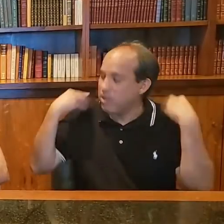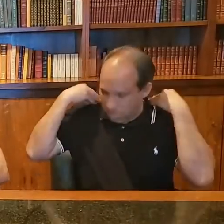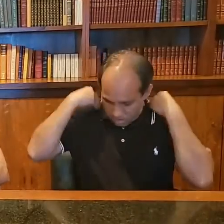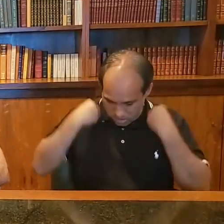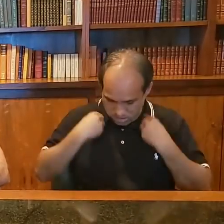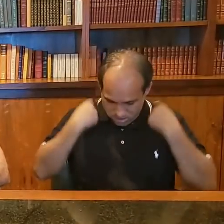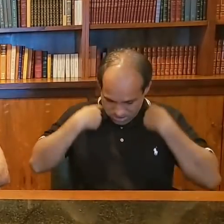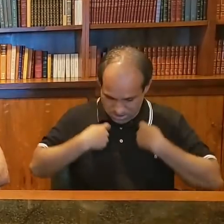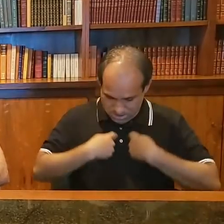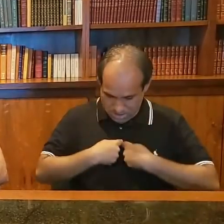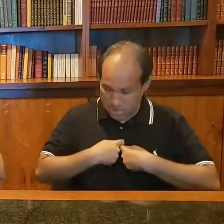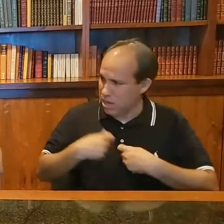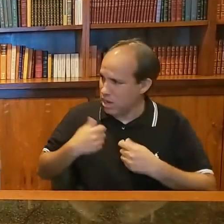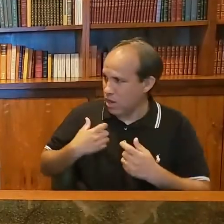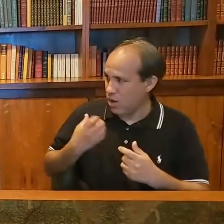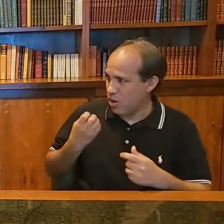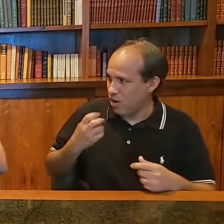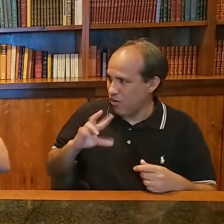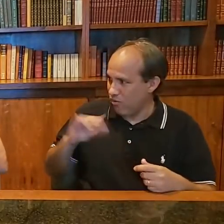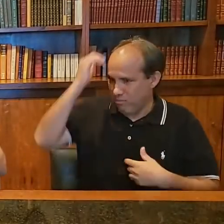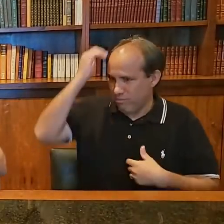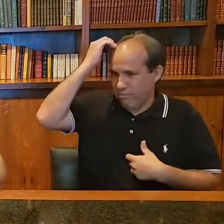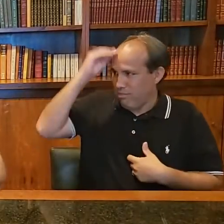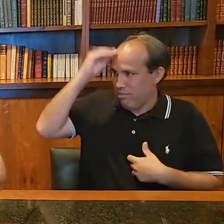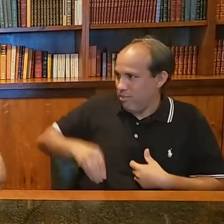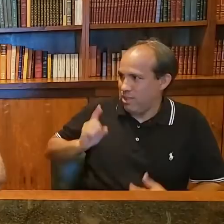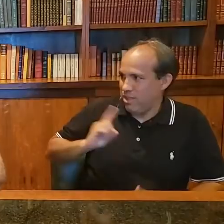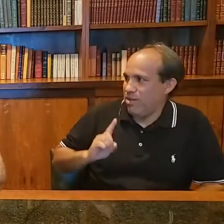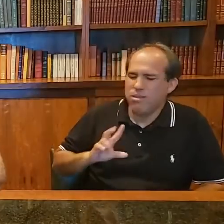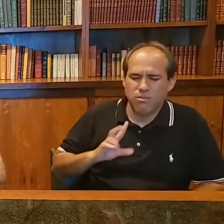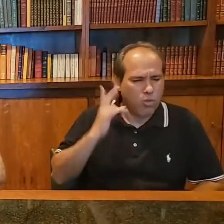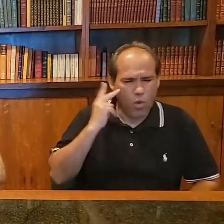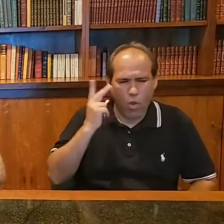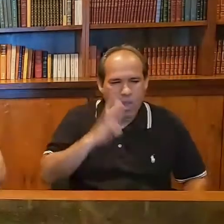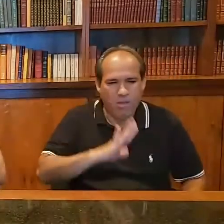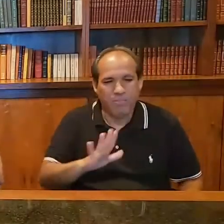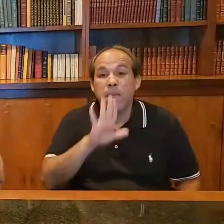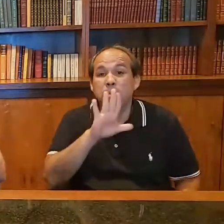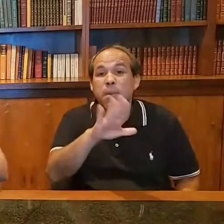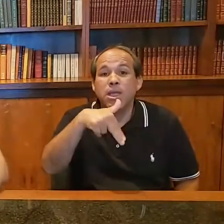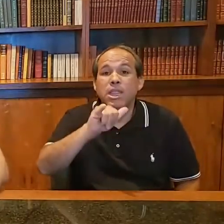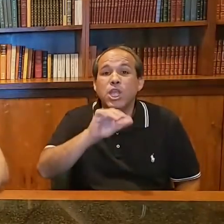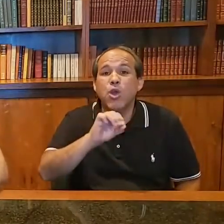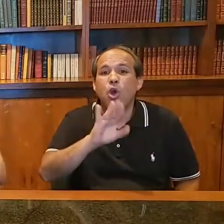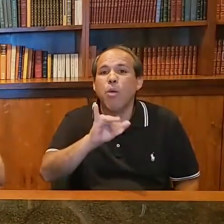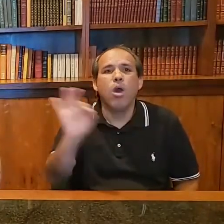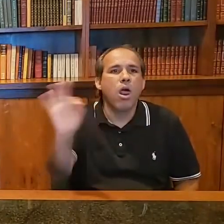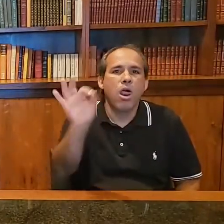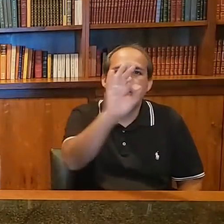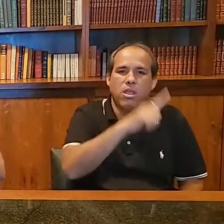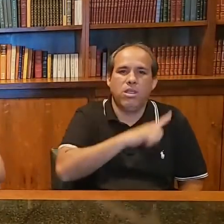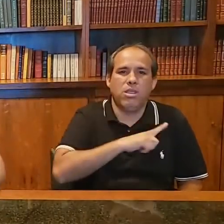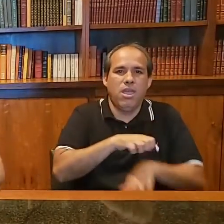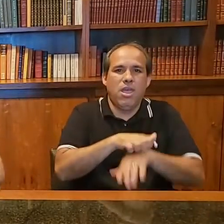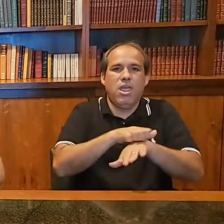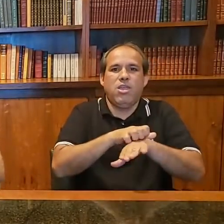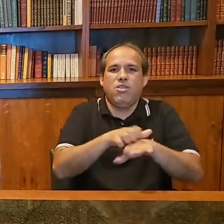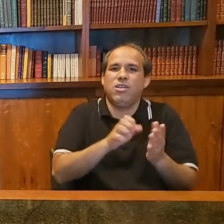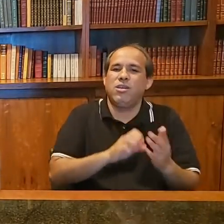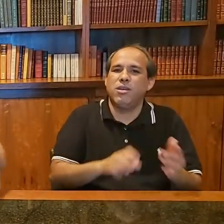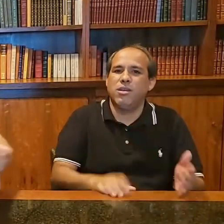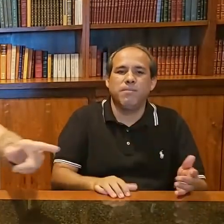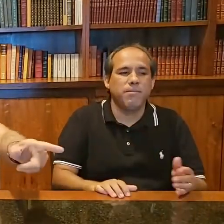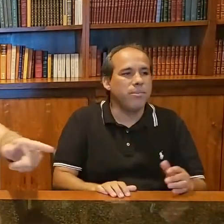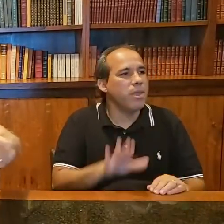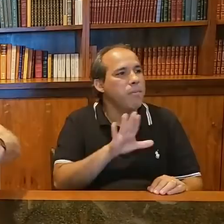fico, não. Pode mandar, precisando. Mas o nióbio, ninguém fica... ninguém tem alergia. E detalhe, até